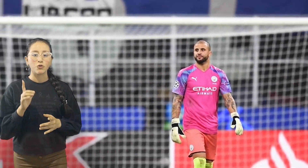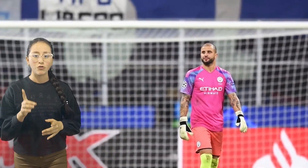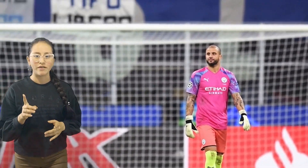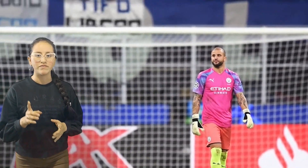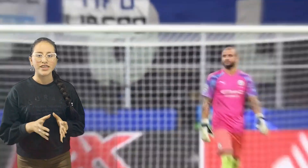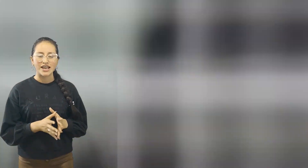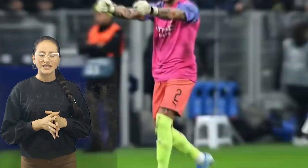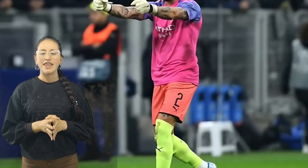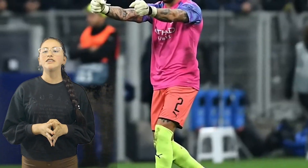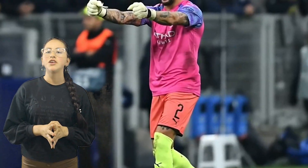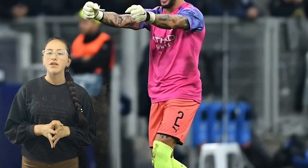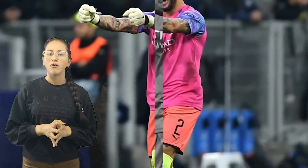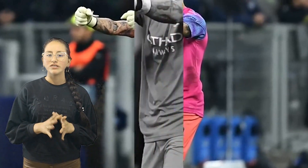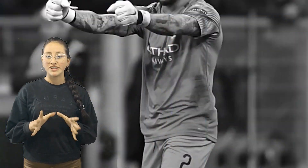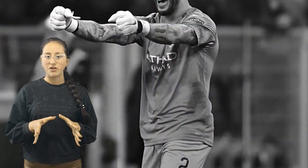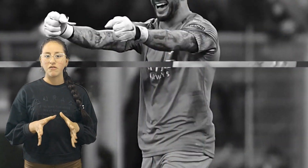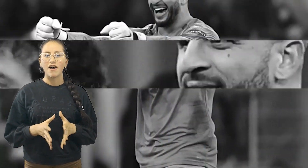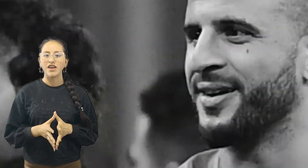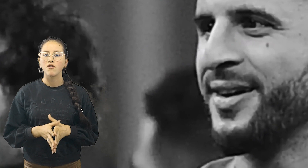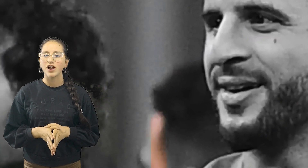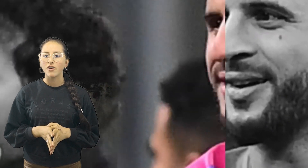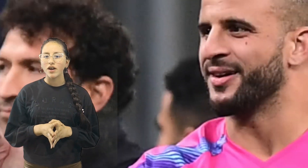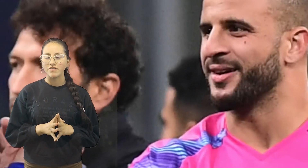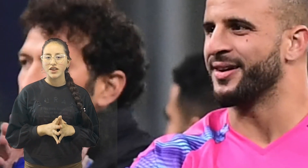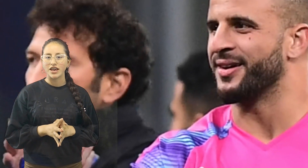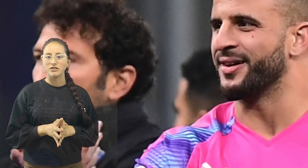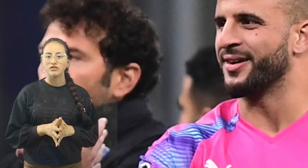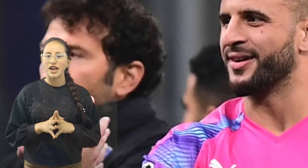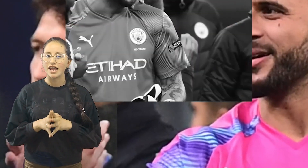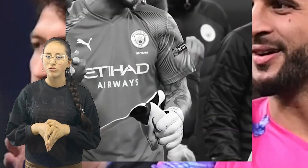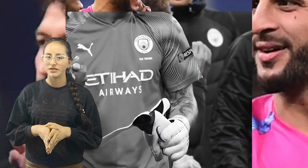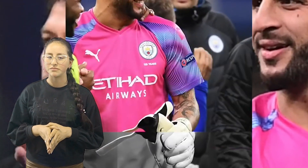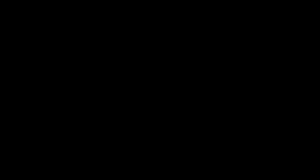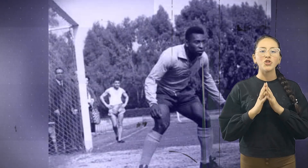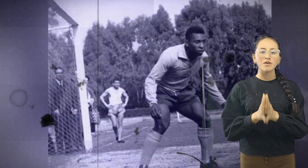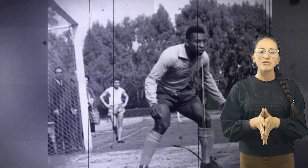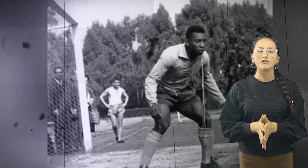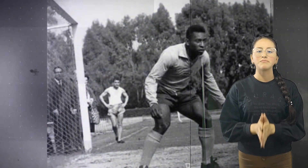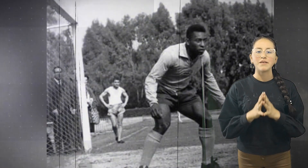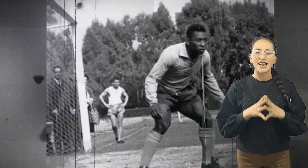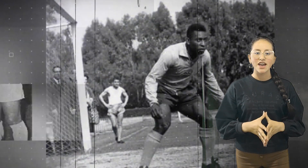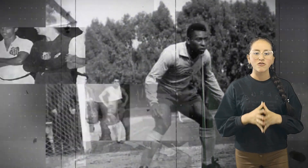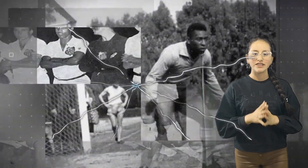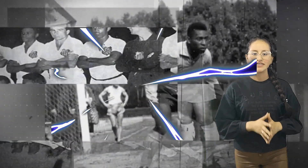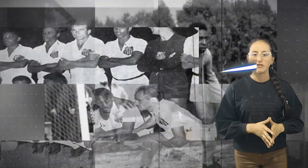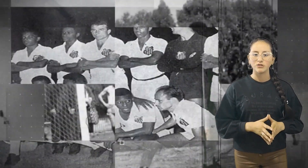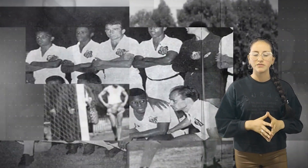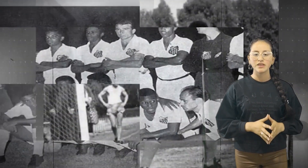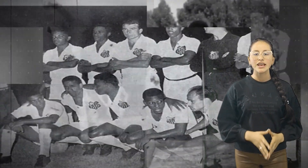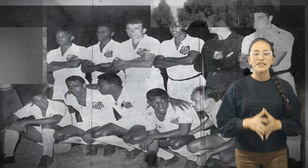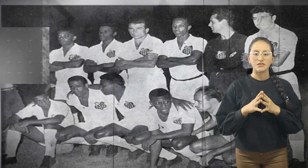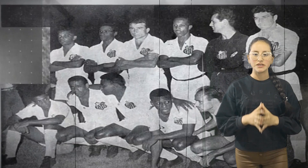salvadas, una de las que Ederson y Bravo, cero, habían logrado entre ellos en la noche. Número 2. Pelé con el